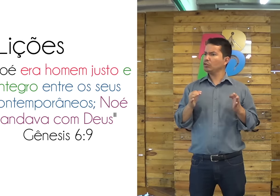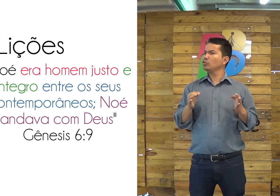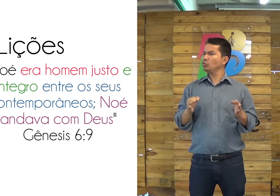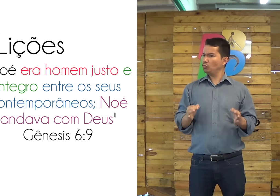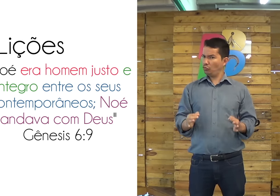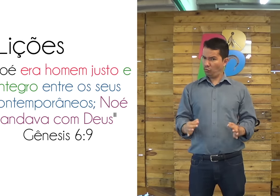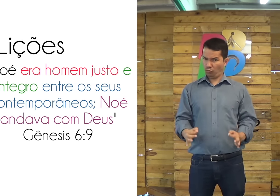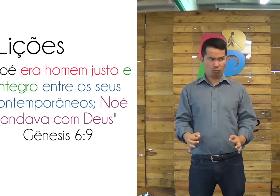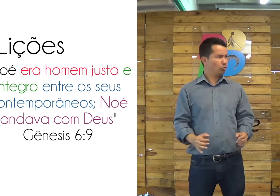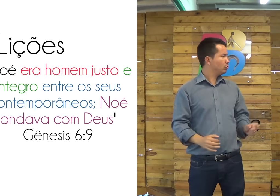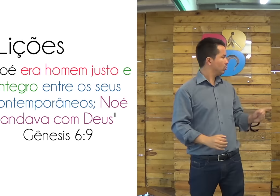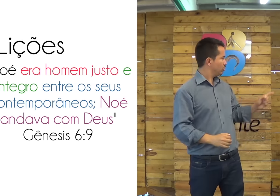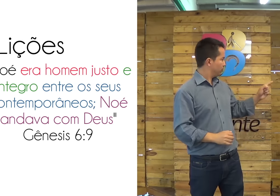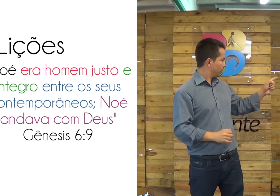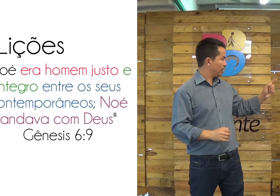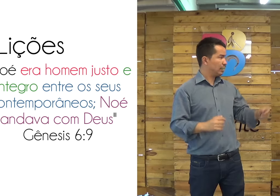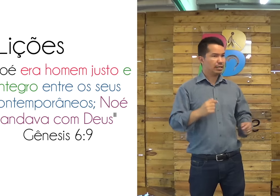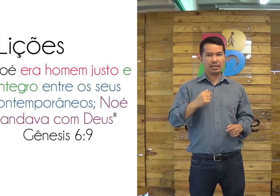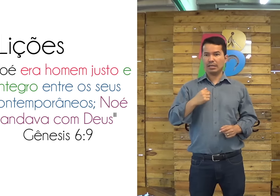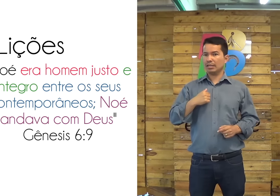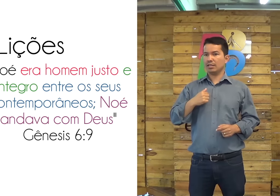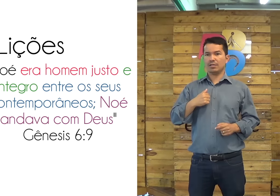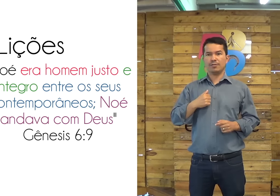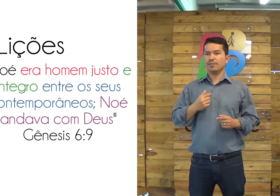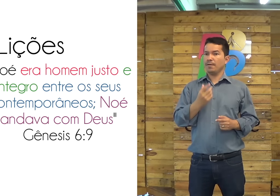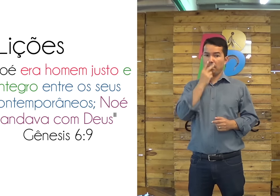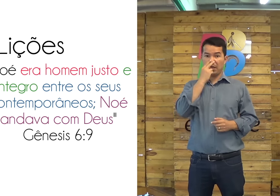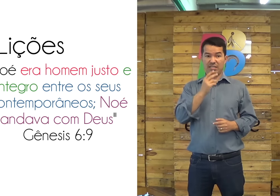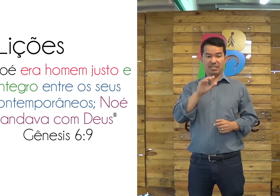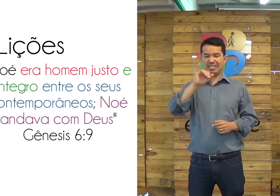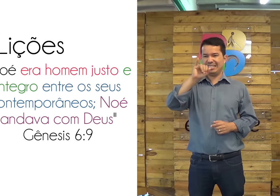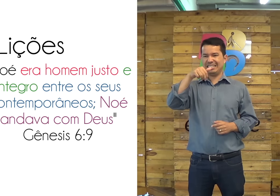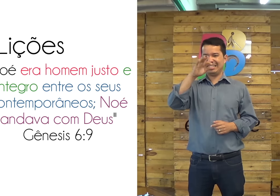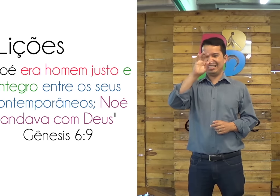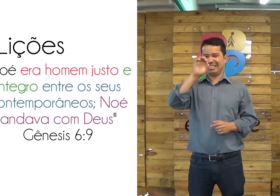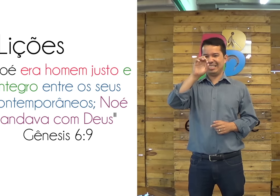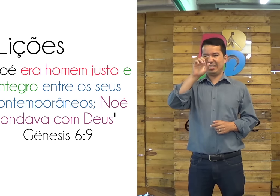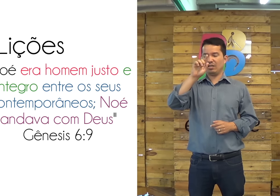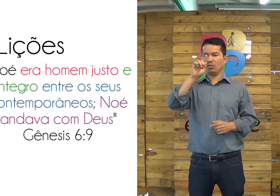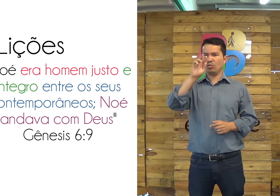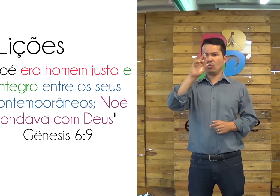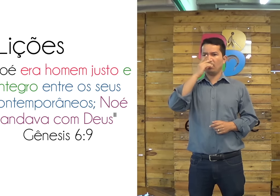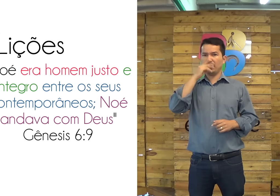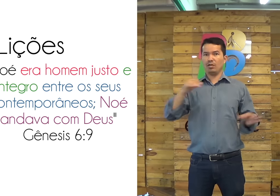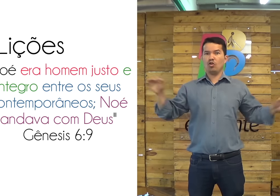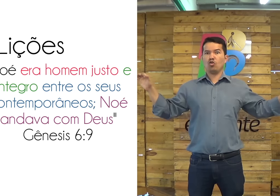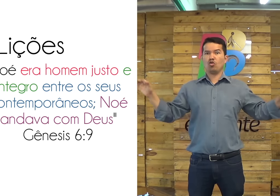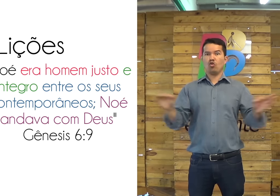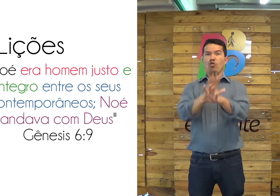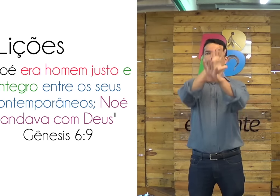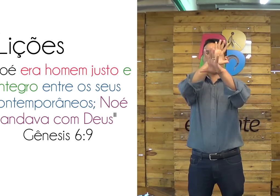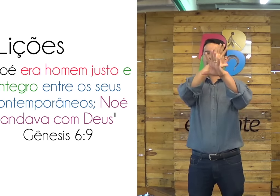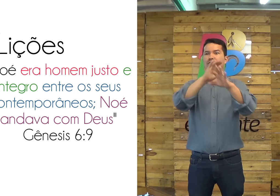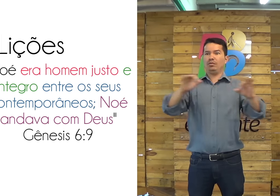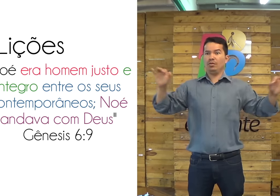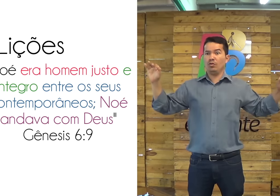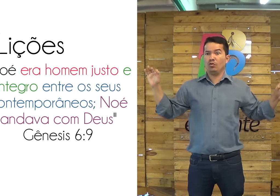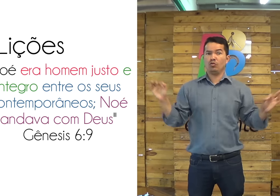justo e íntegro né Essa palavra íntegro parece que assim